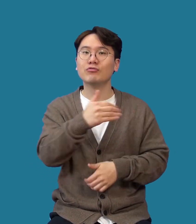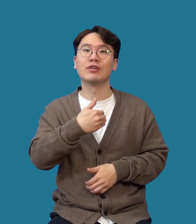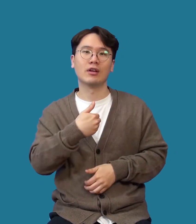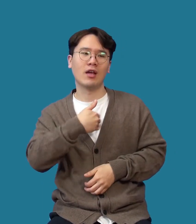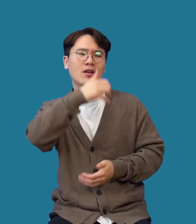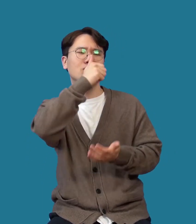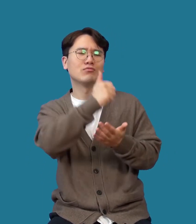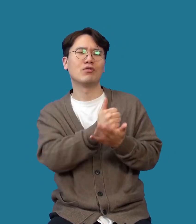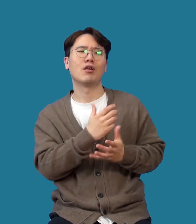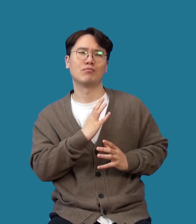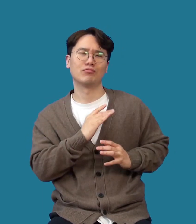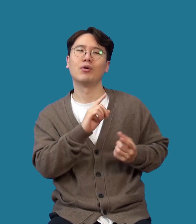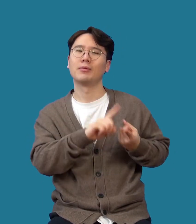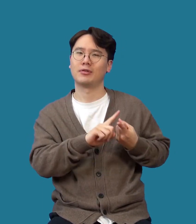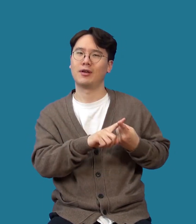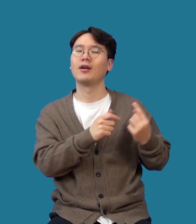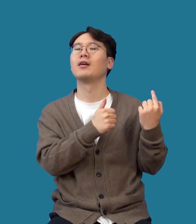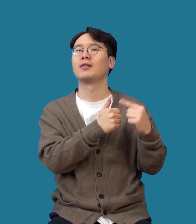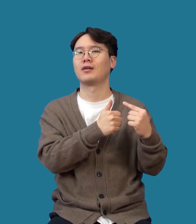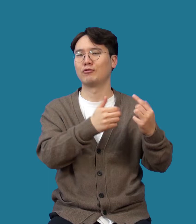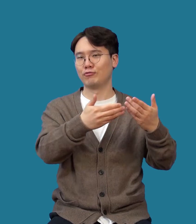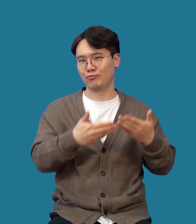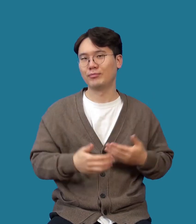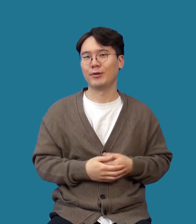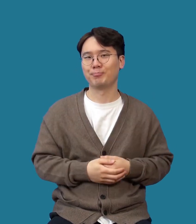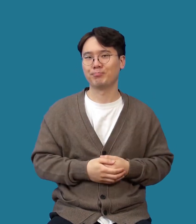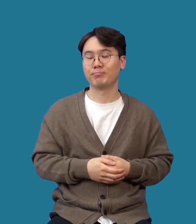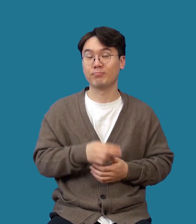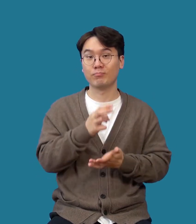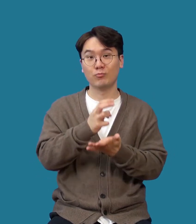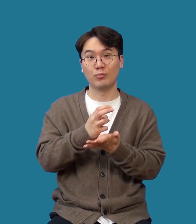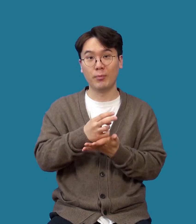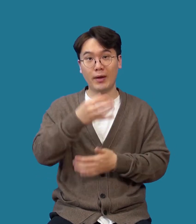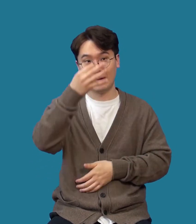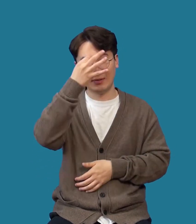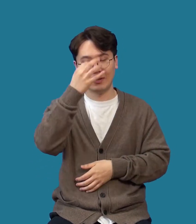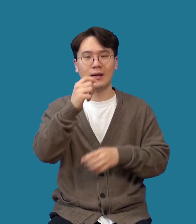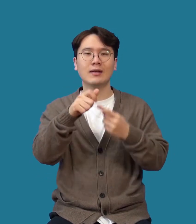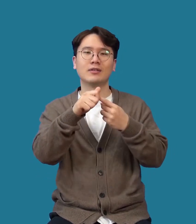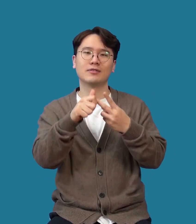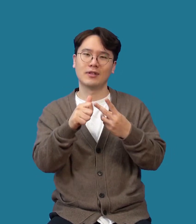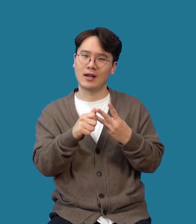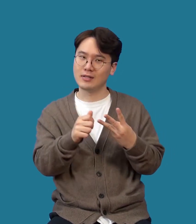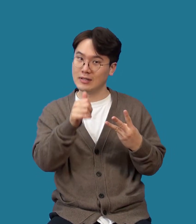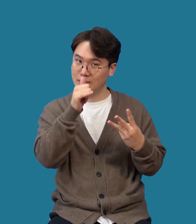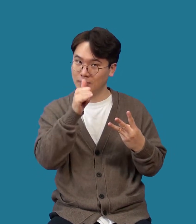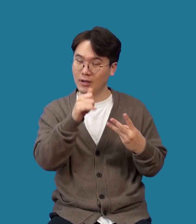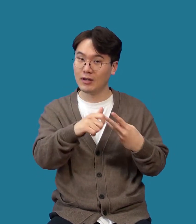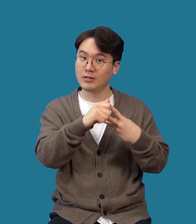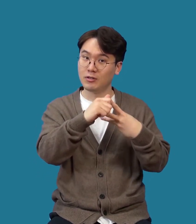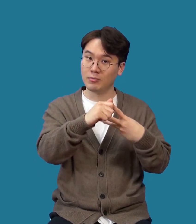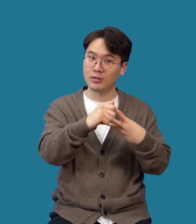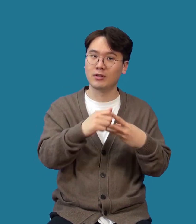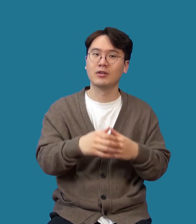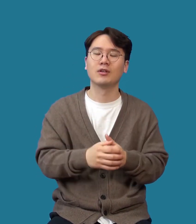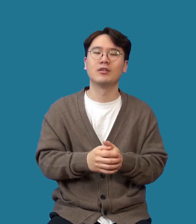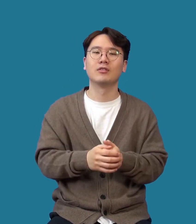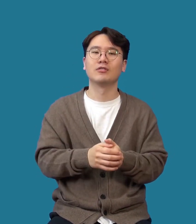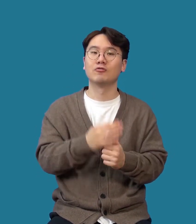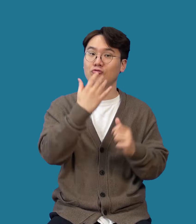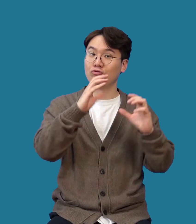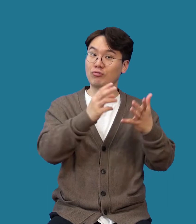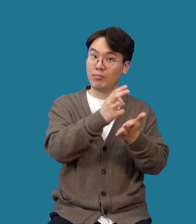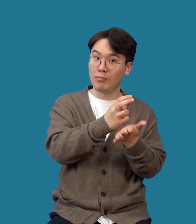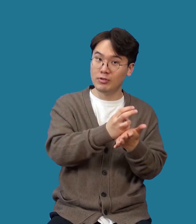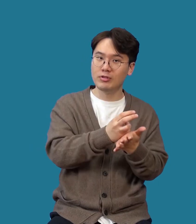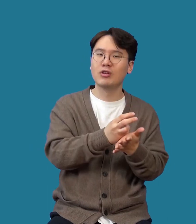줍니다. 율법의 기능 세 가지가 있습니다. 첫째는 율법은 죄를 규정해